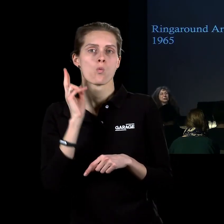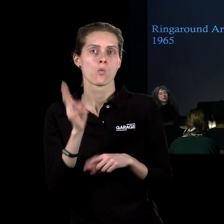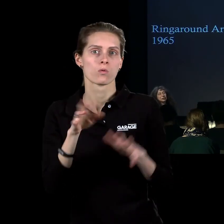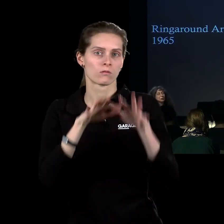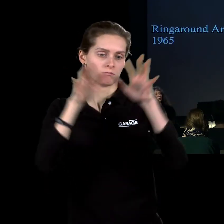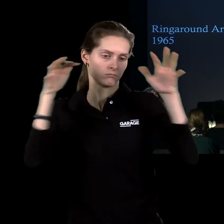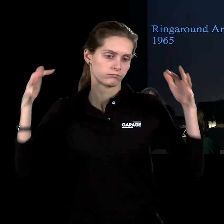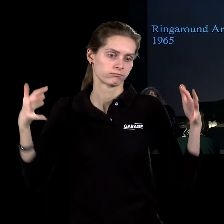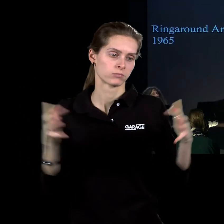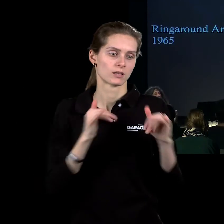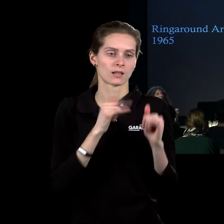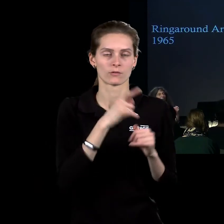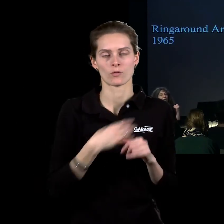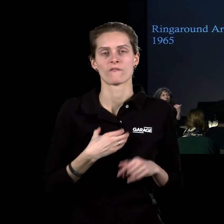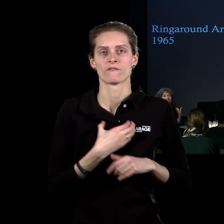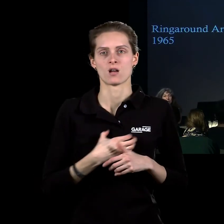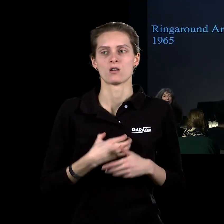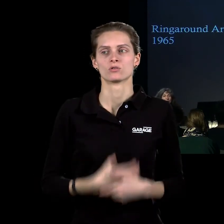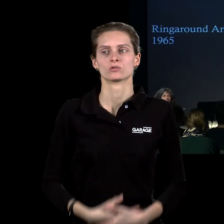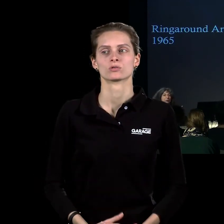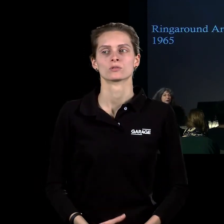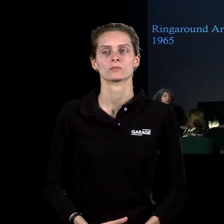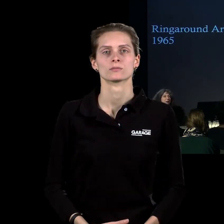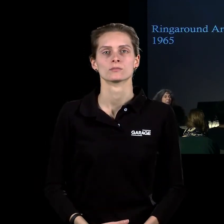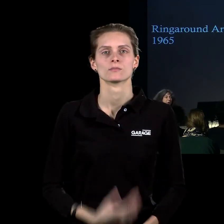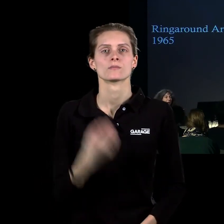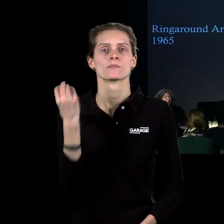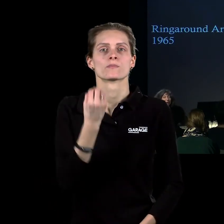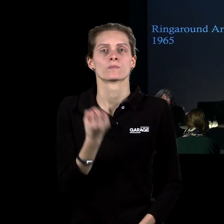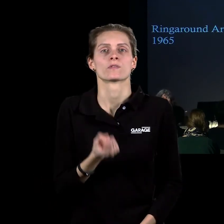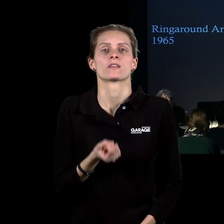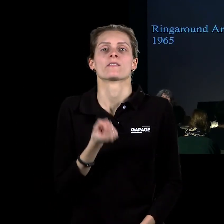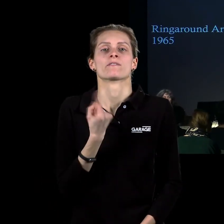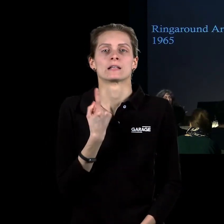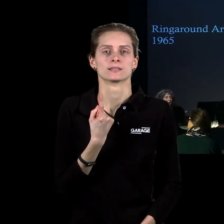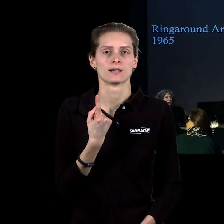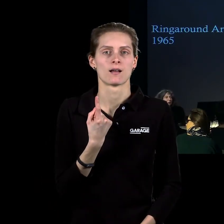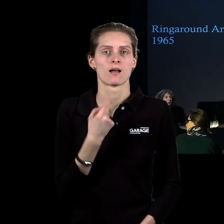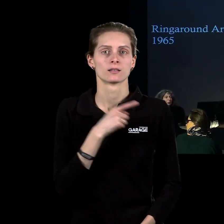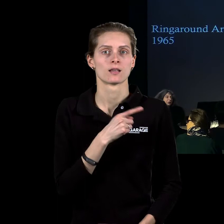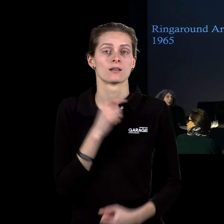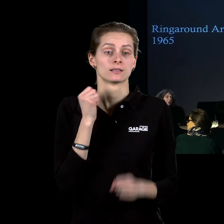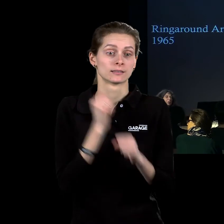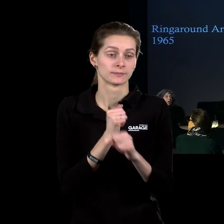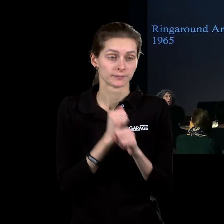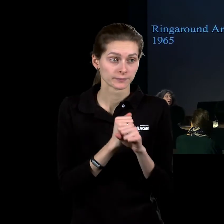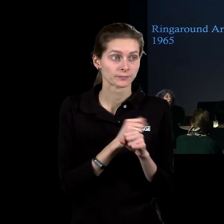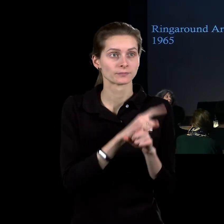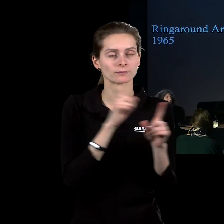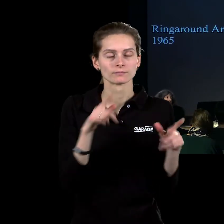арахне, который для нее очень важен. И еще возникает, опять-таки, как только эти произведения становятся